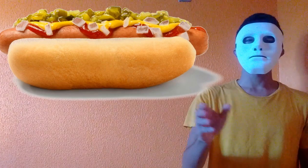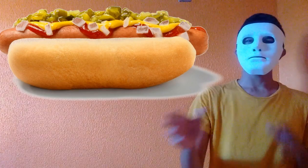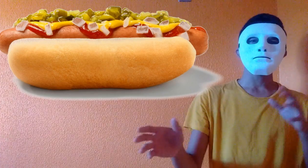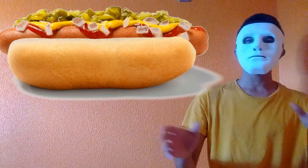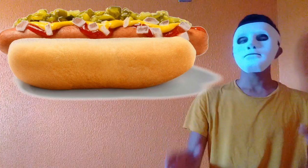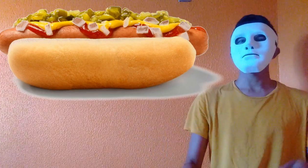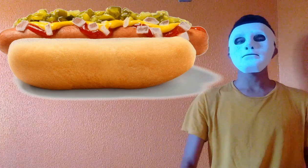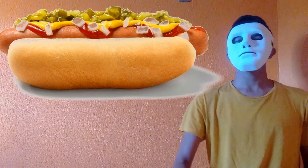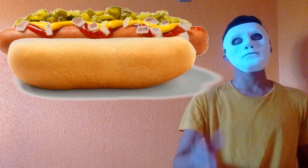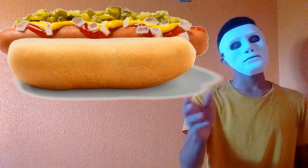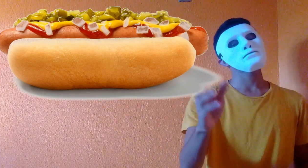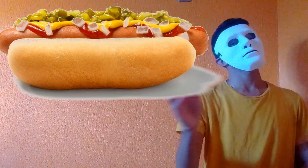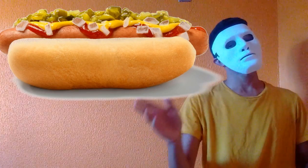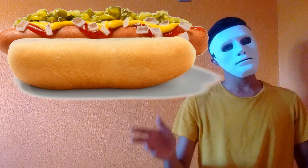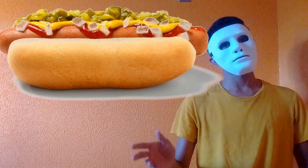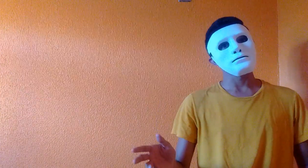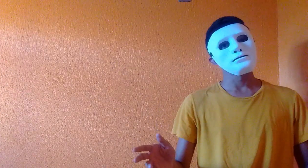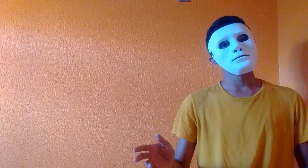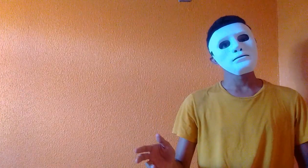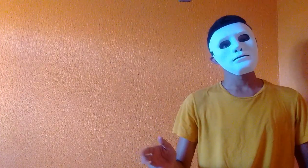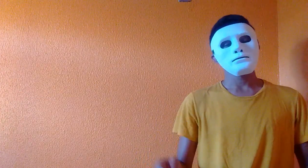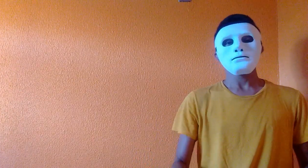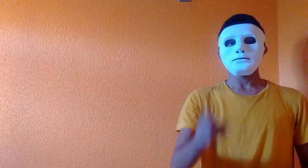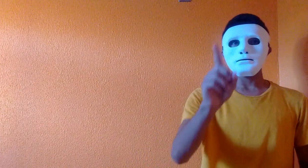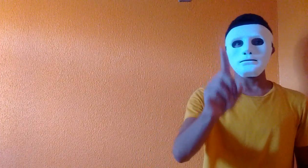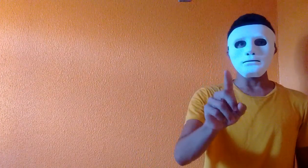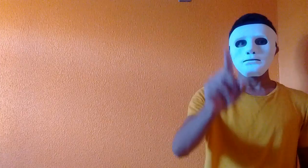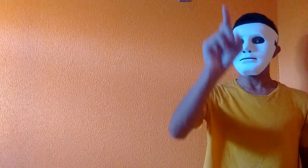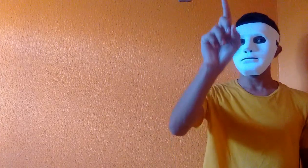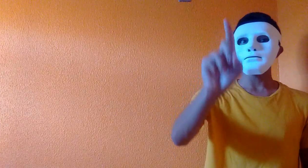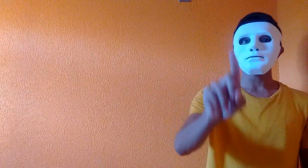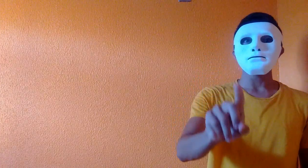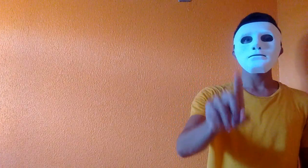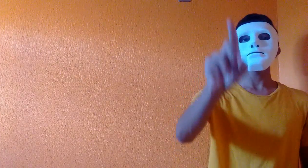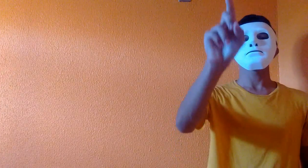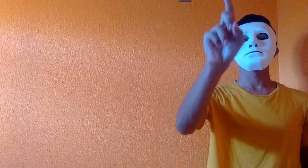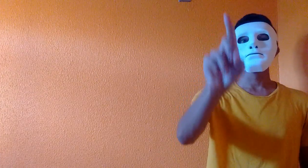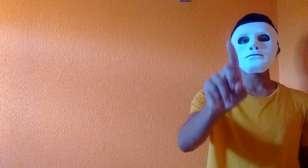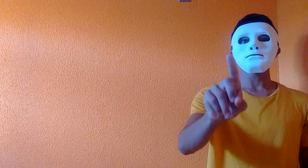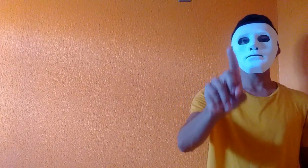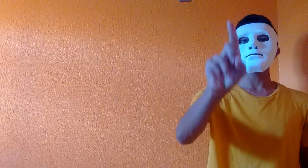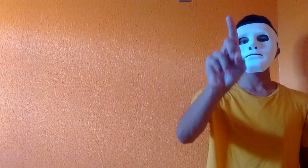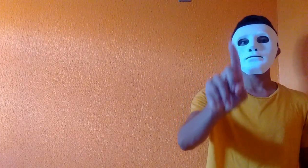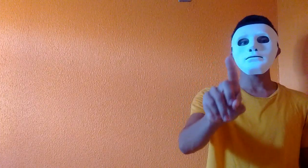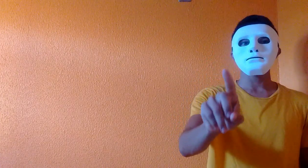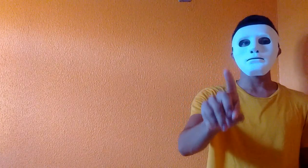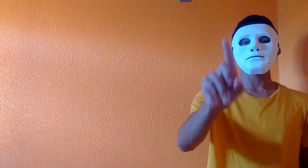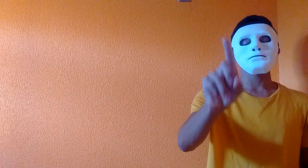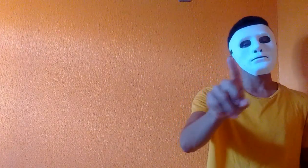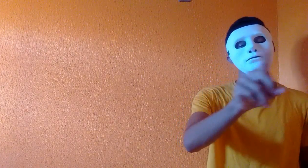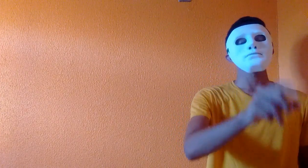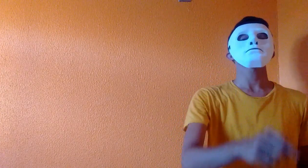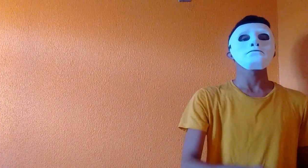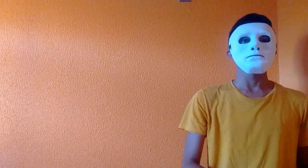é exatamente a mais recomendada, já que não oferece os nutrientes necessários para o nosso corpo.